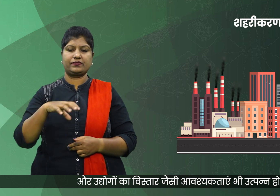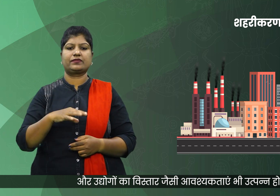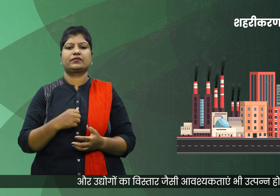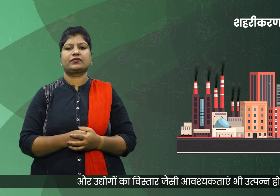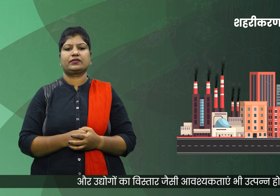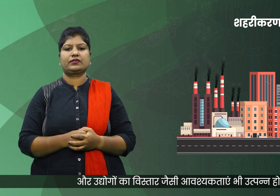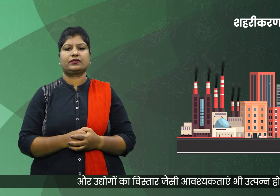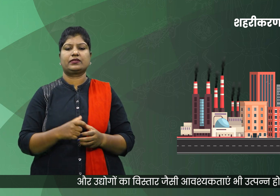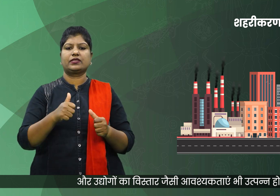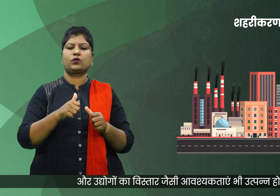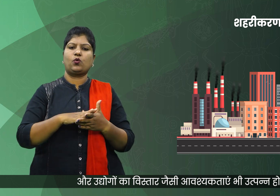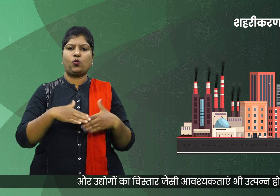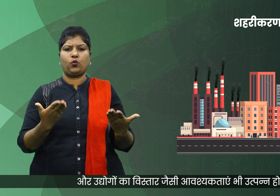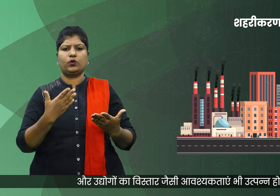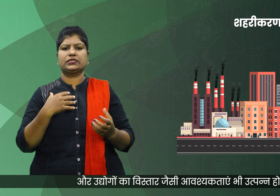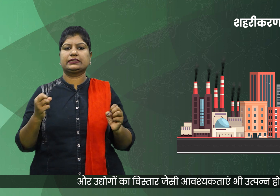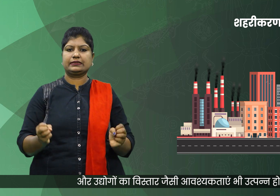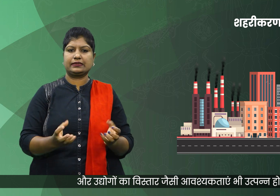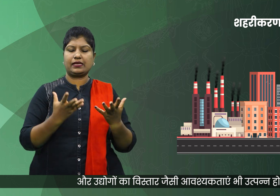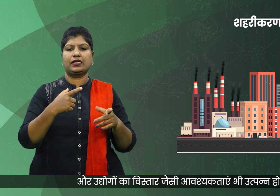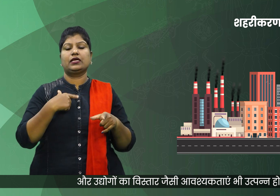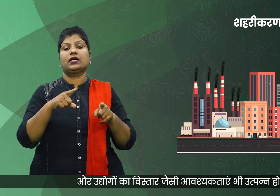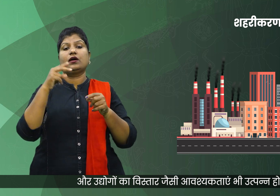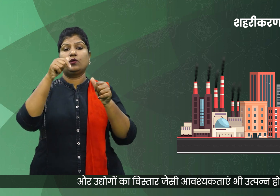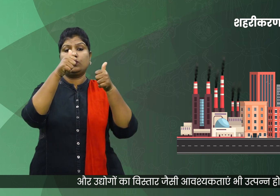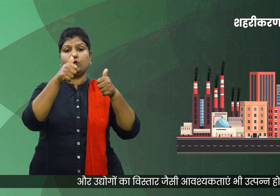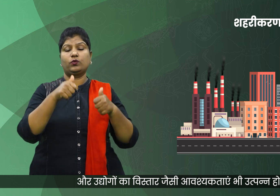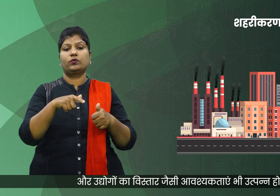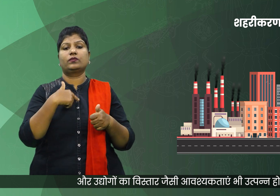है।